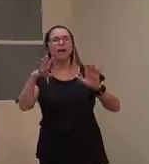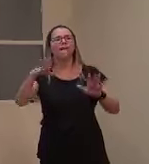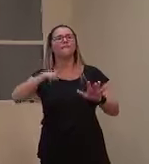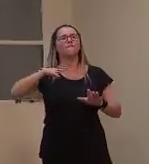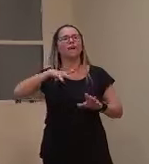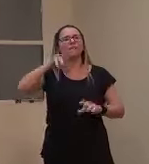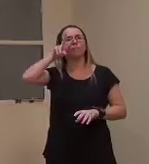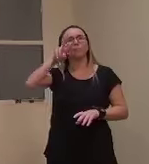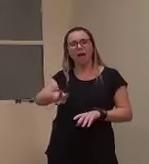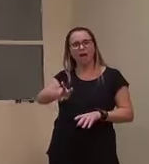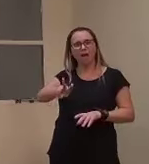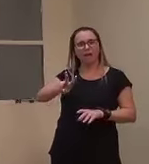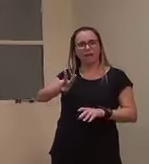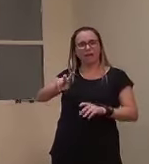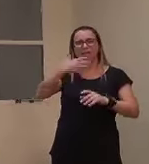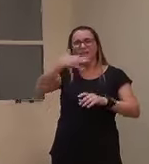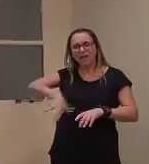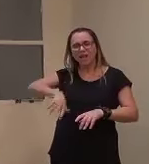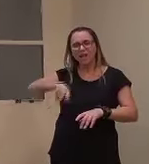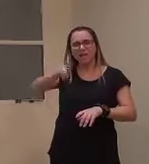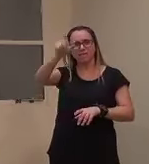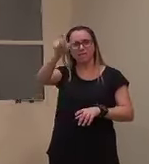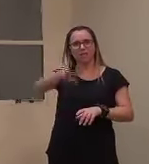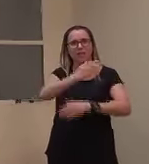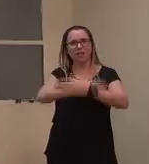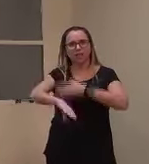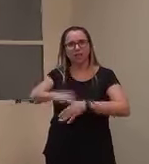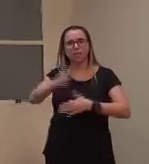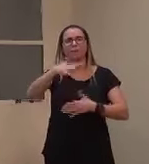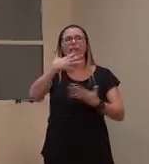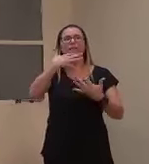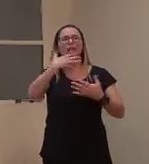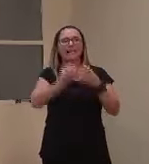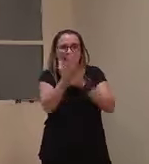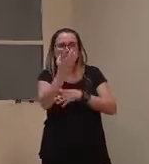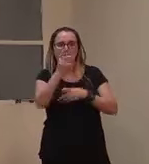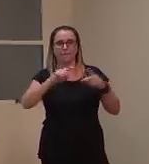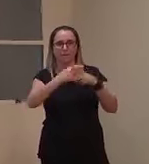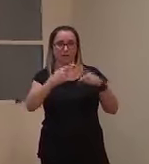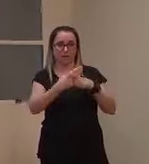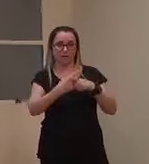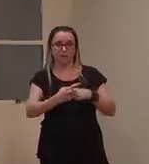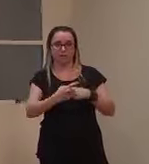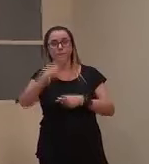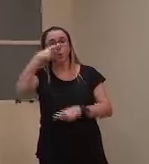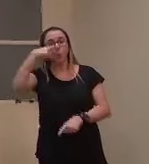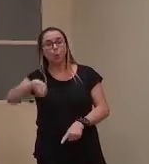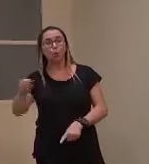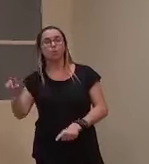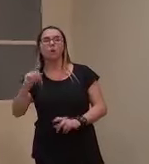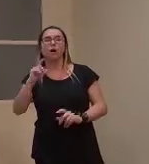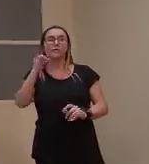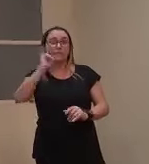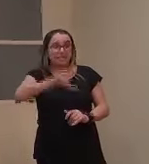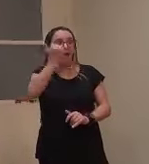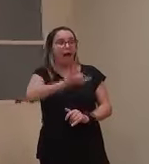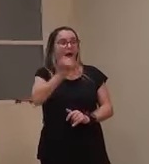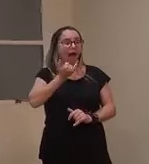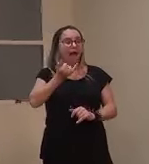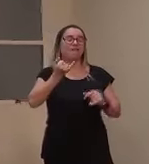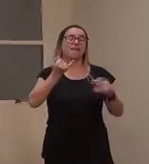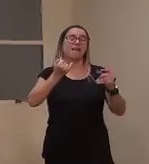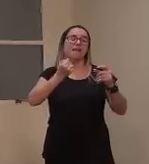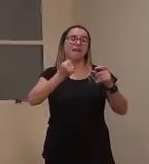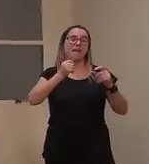para repensar otro tipo de políticas encuadran para saber por ejemplo si existen algunas experiencias de escuelas no